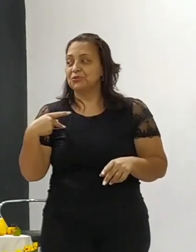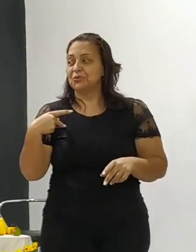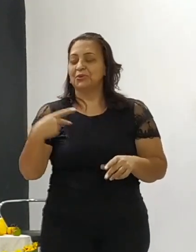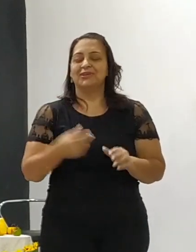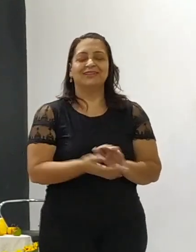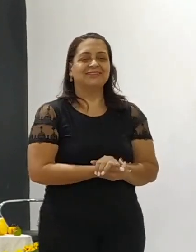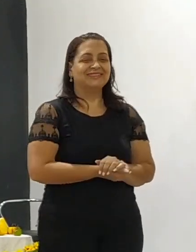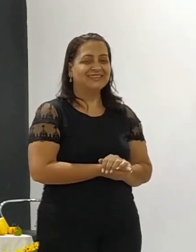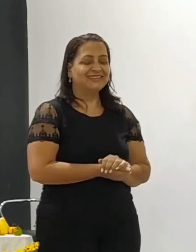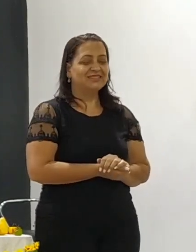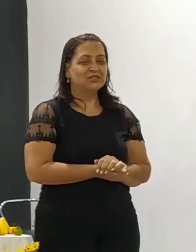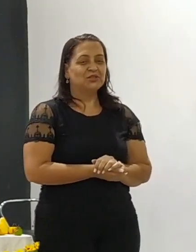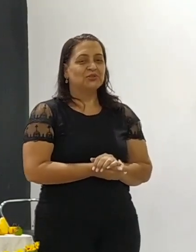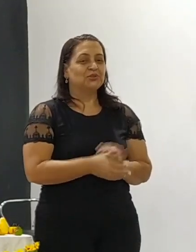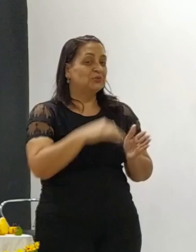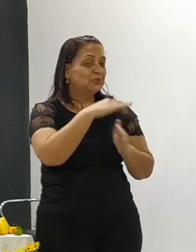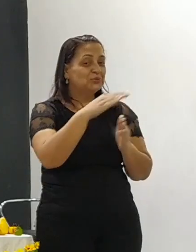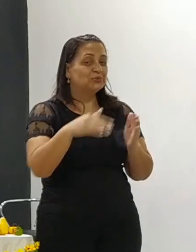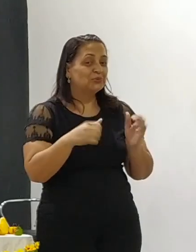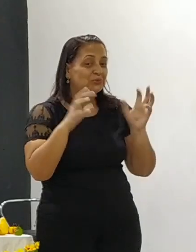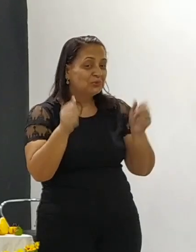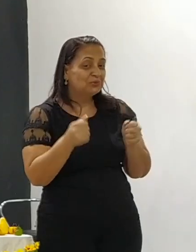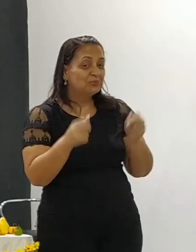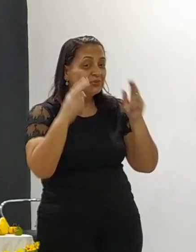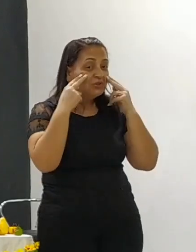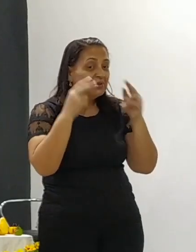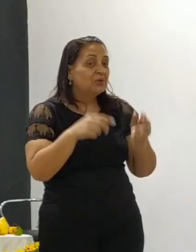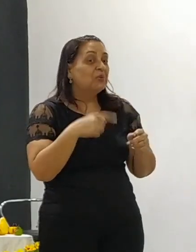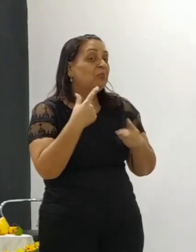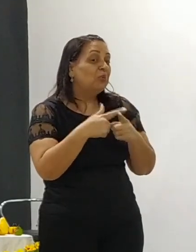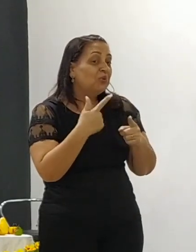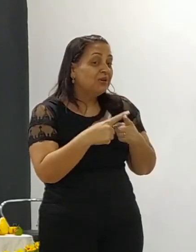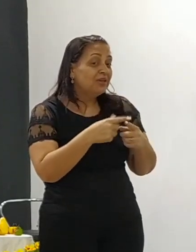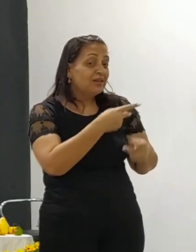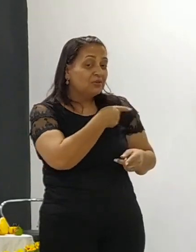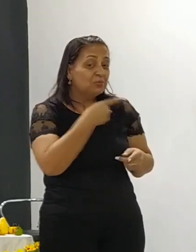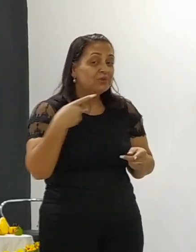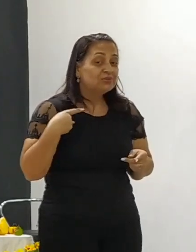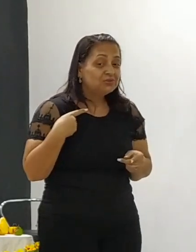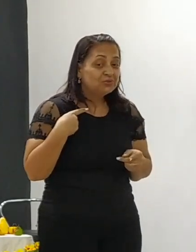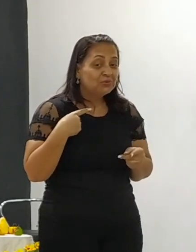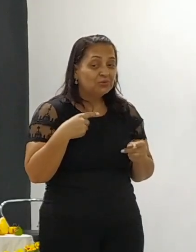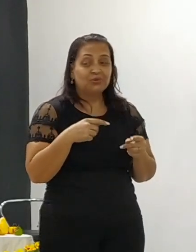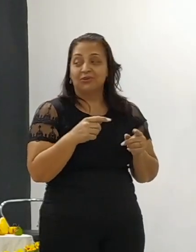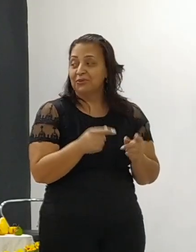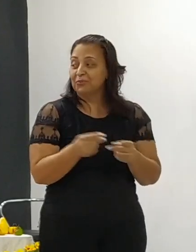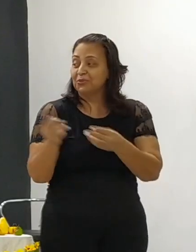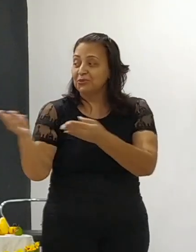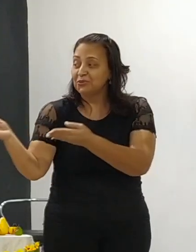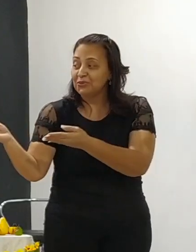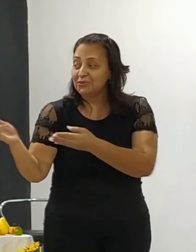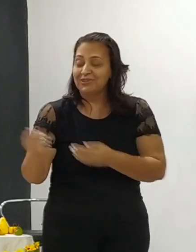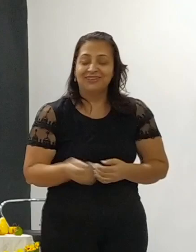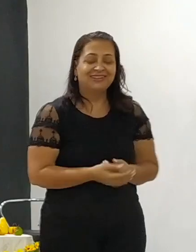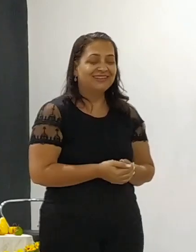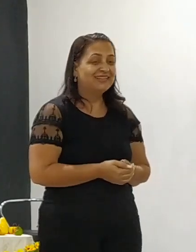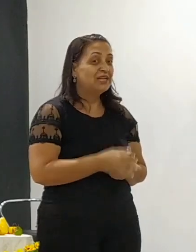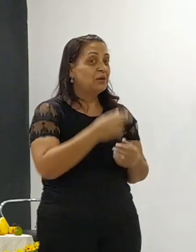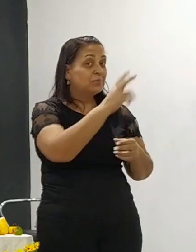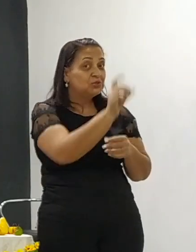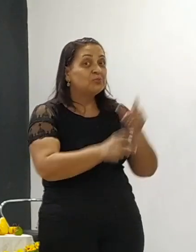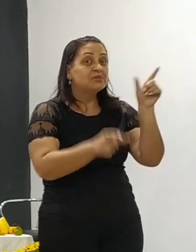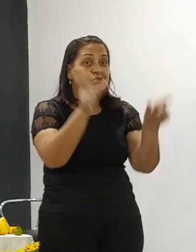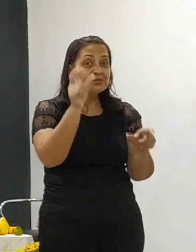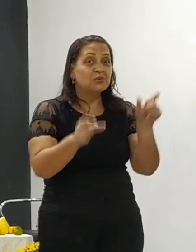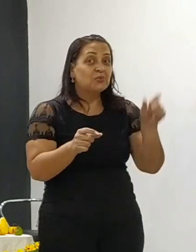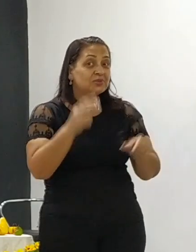Eu vou botar aqui, que aí todo mundo vai falar: por que o pastor colocou essa plaquinha aqui? É para vocês verem. Amém? Eu quero